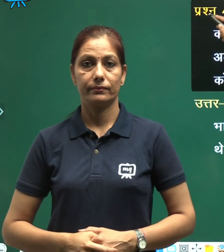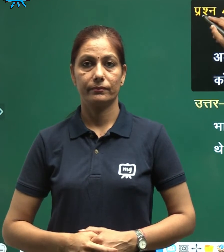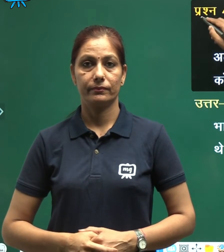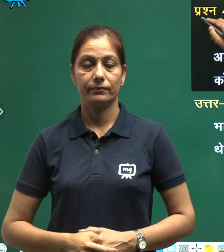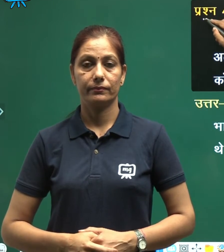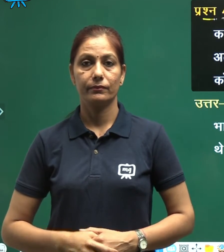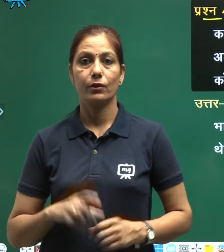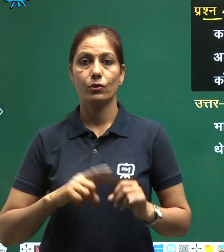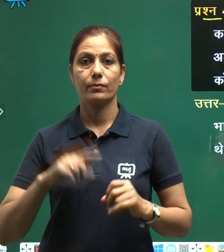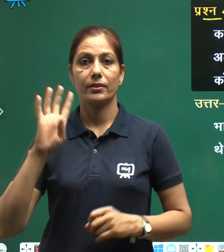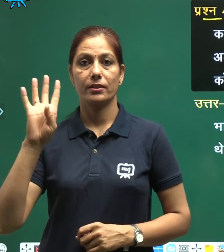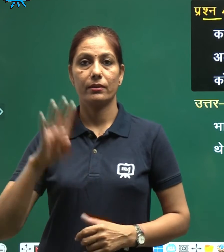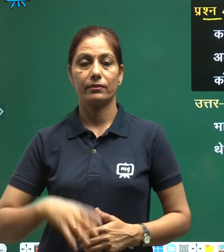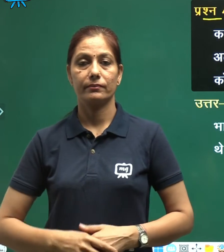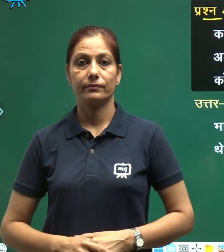प्रश्न 4,